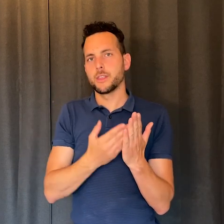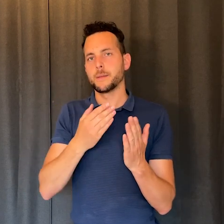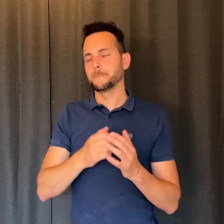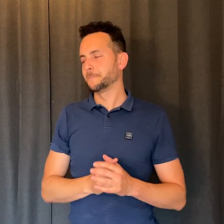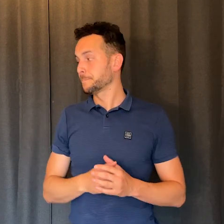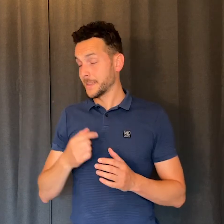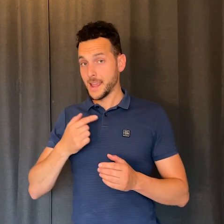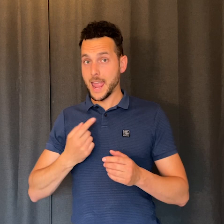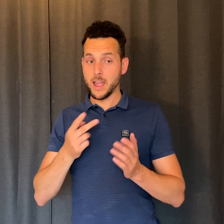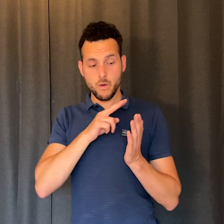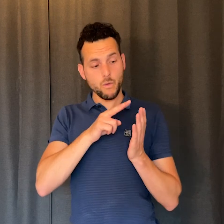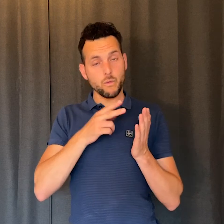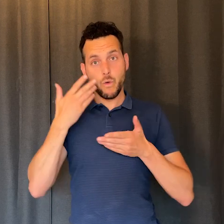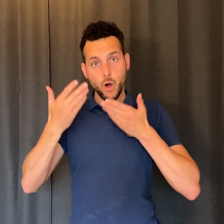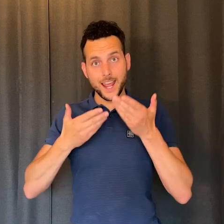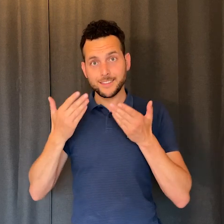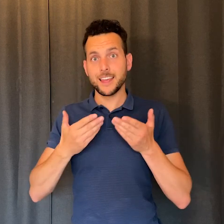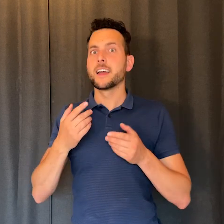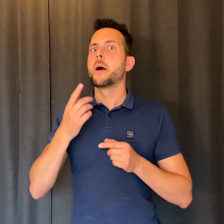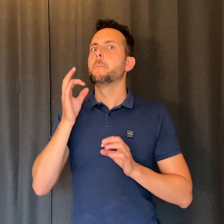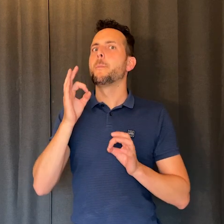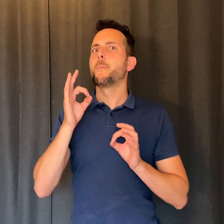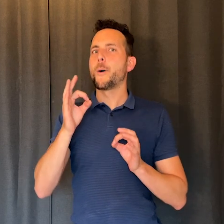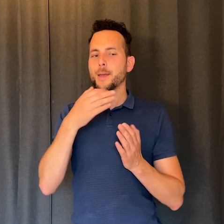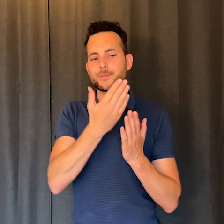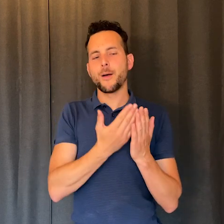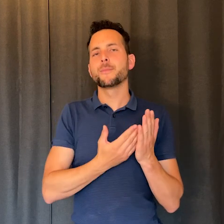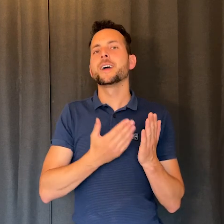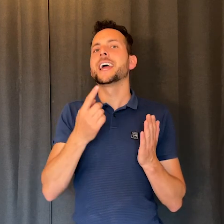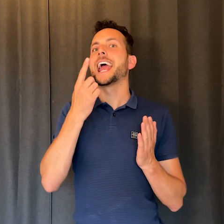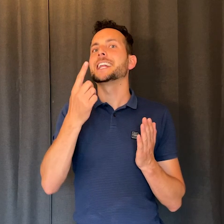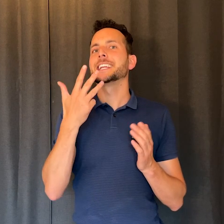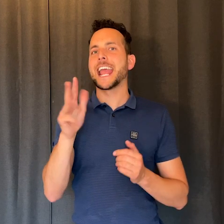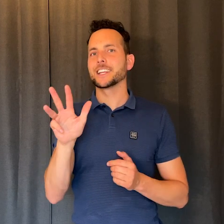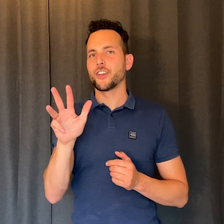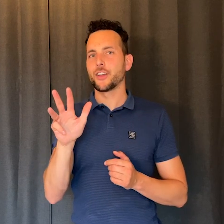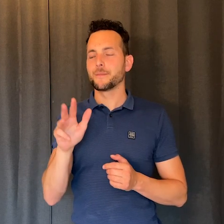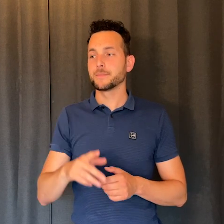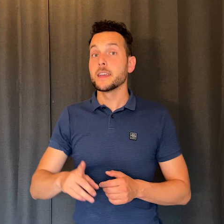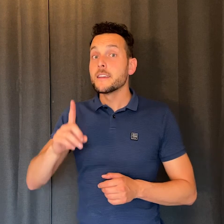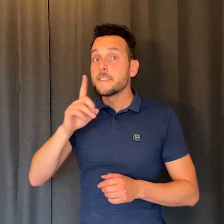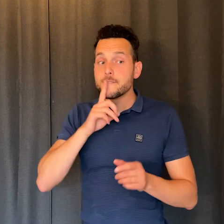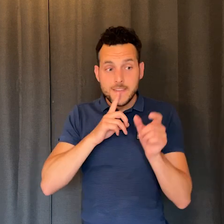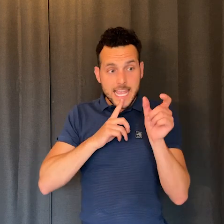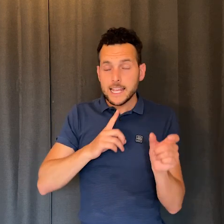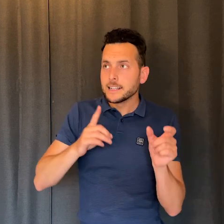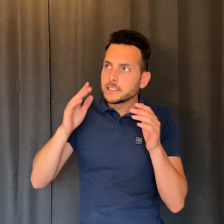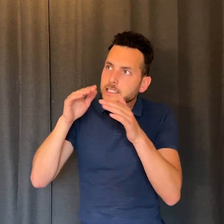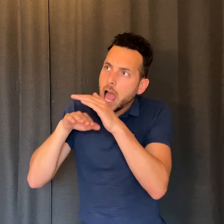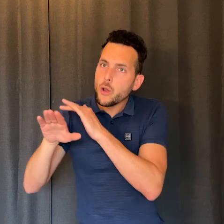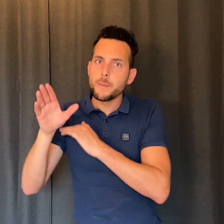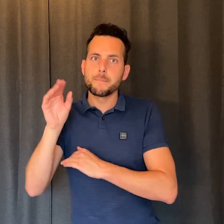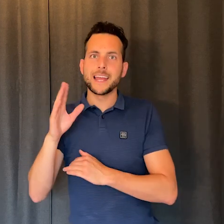Ja. Ik weet een hele mooie psalm, en dat is psalm 91. En daar staat dit. Wie schuilt bij de Allerhoogste,